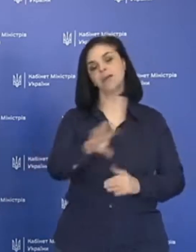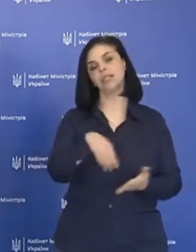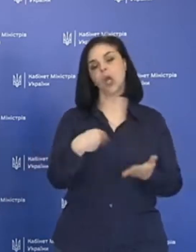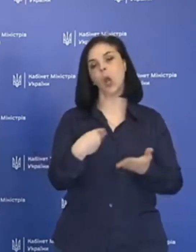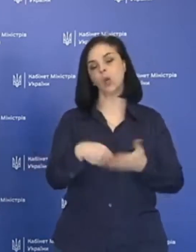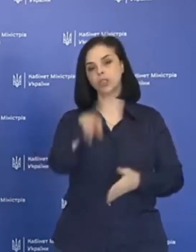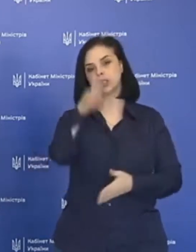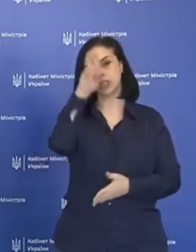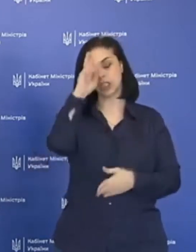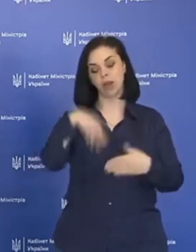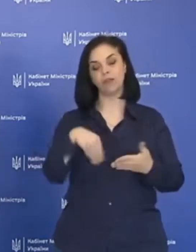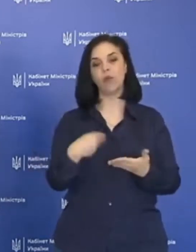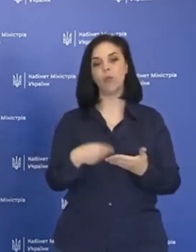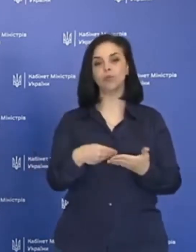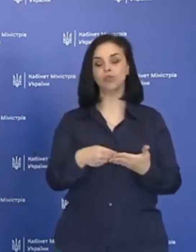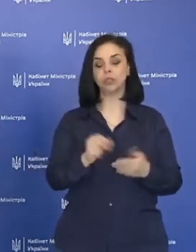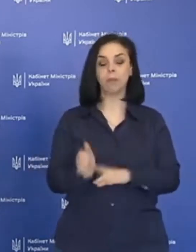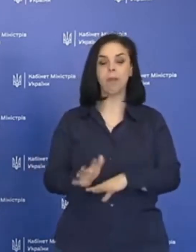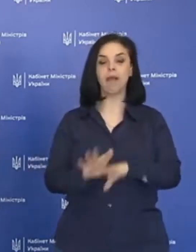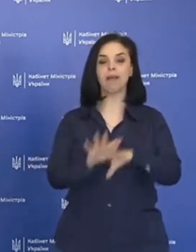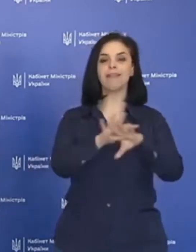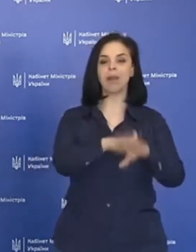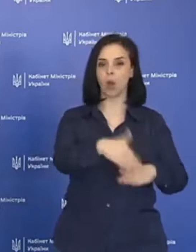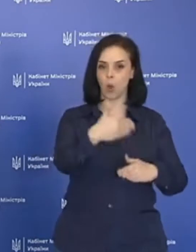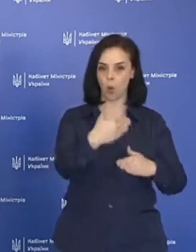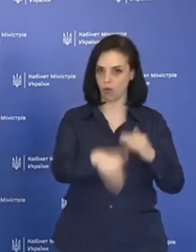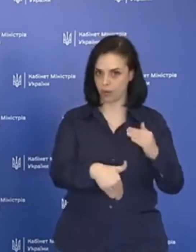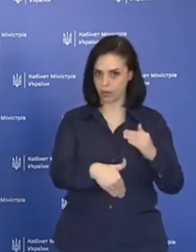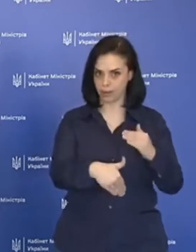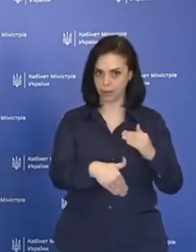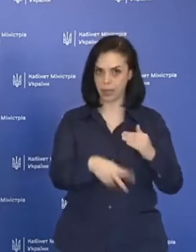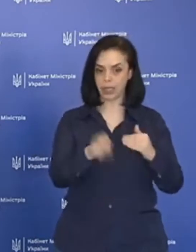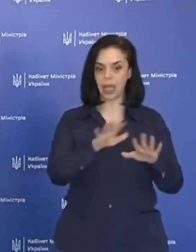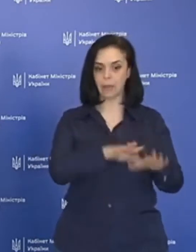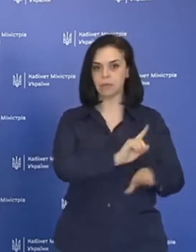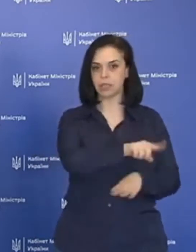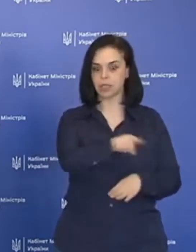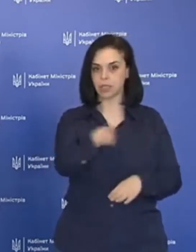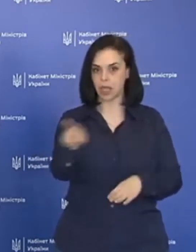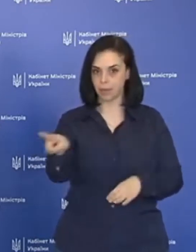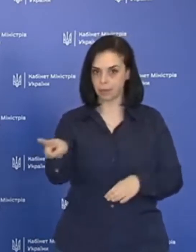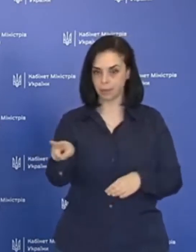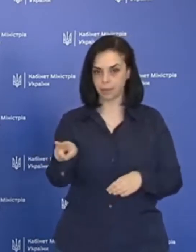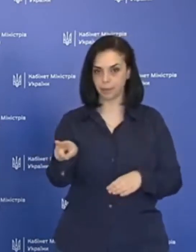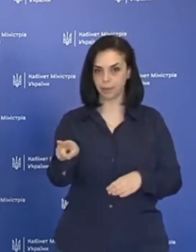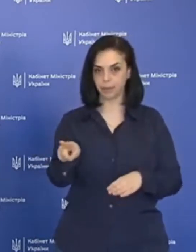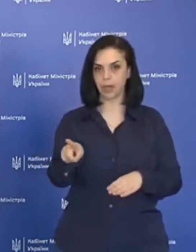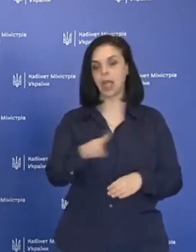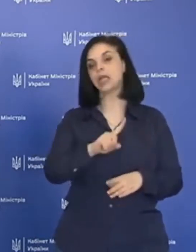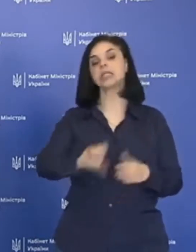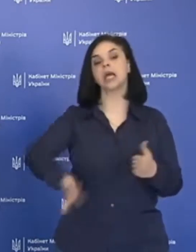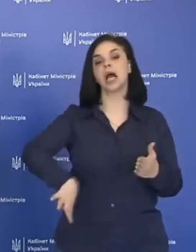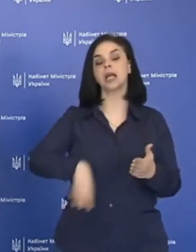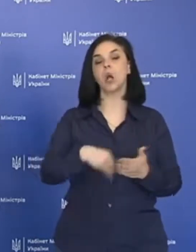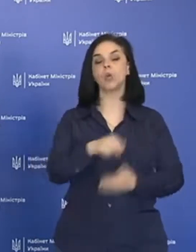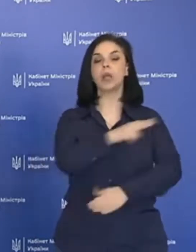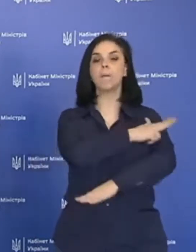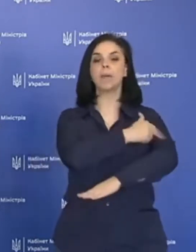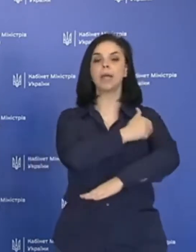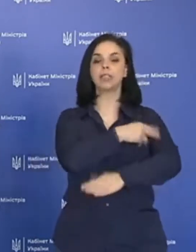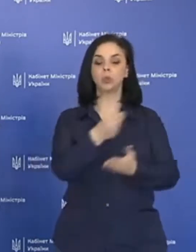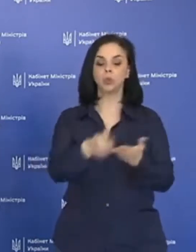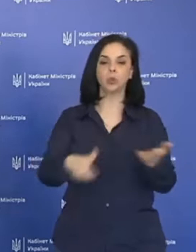кошти державного бюджету перераховані на місця за рахунок